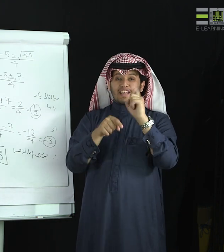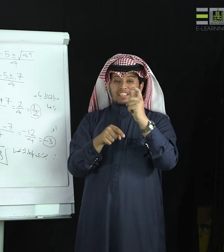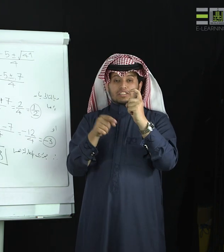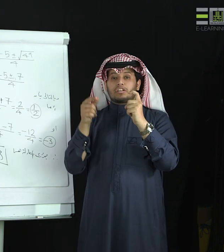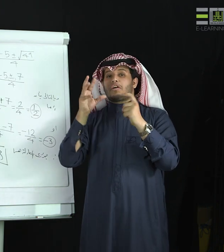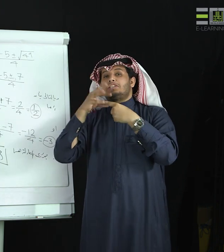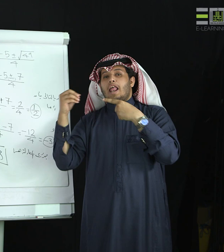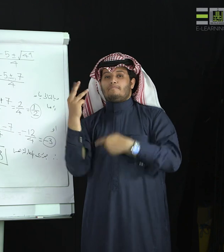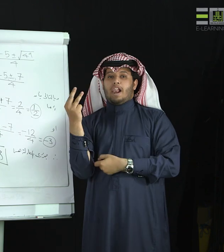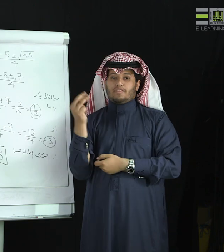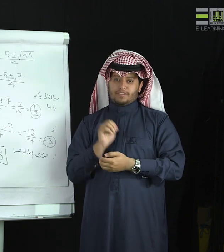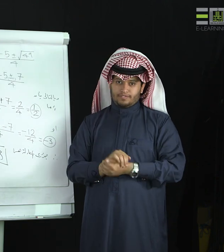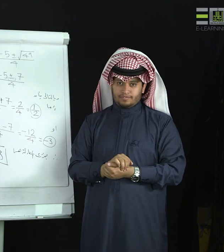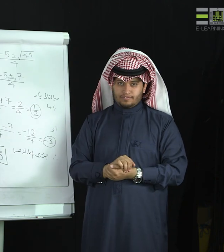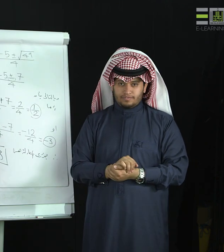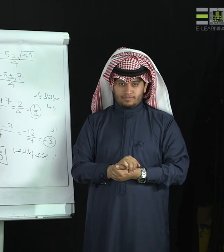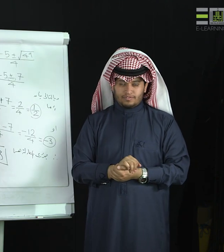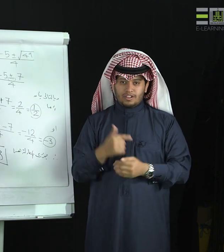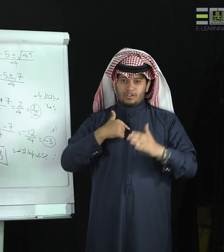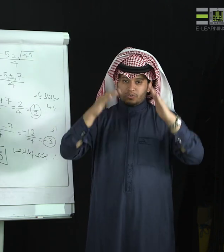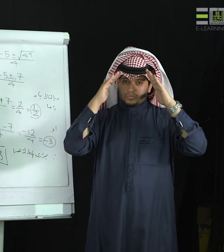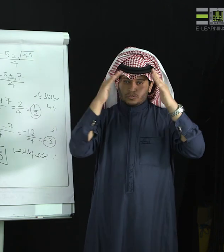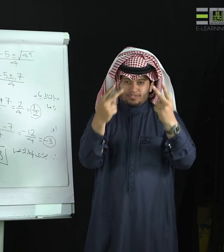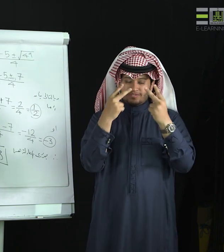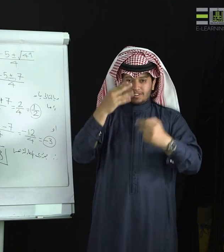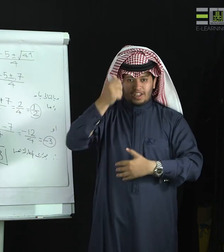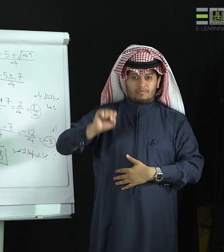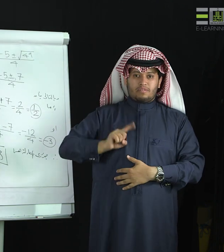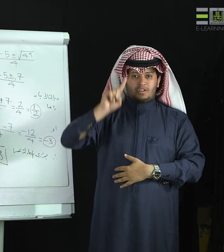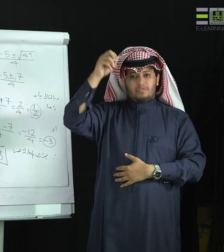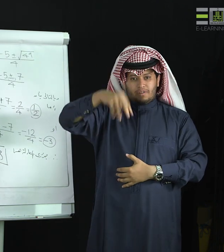أشكركم والسلام عليكم ورحمة الله وبركاته.